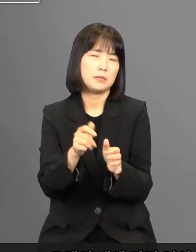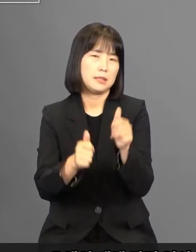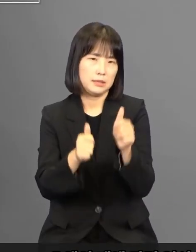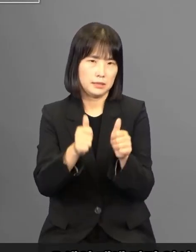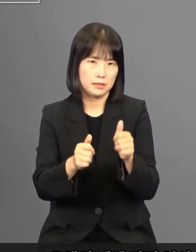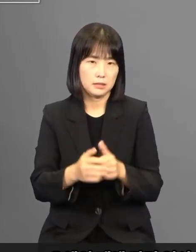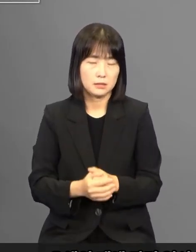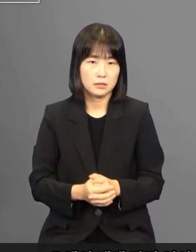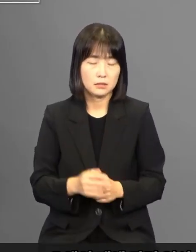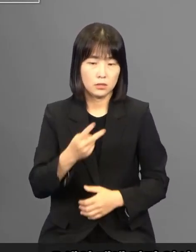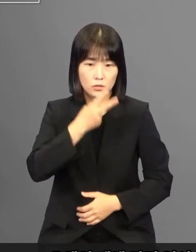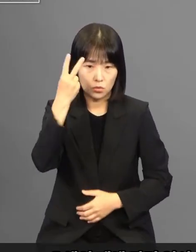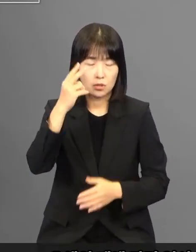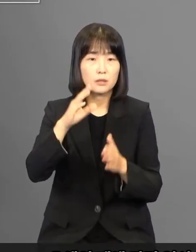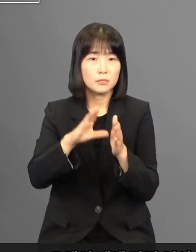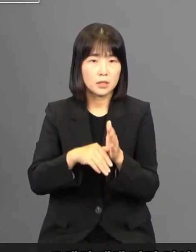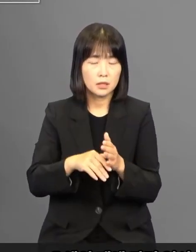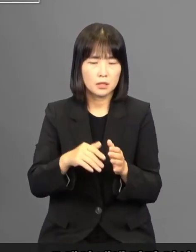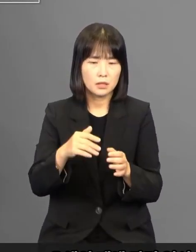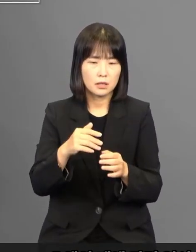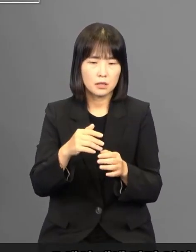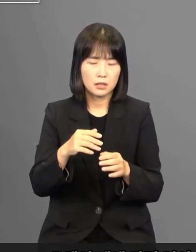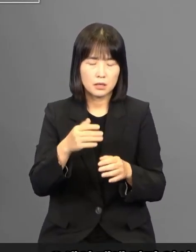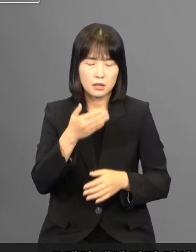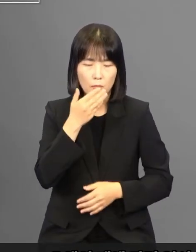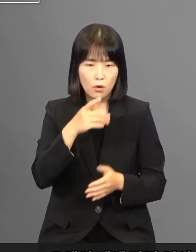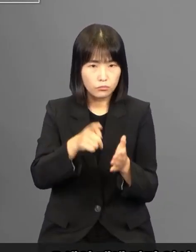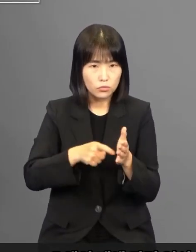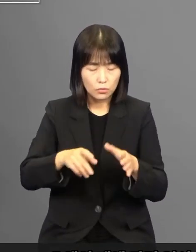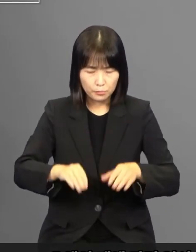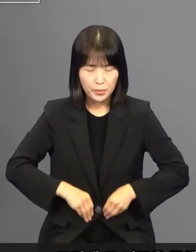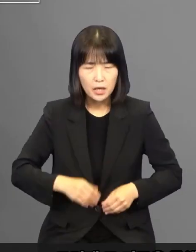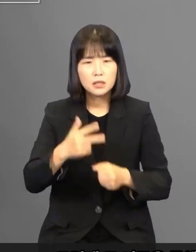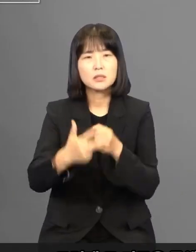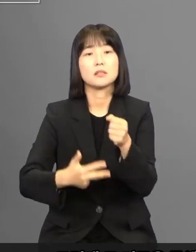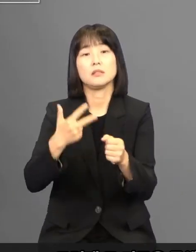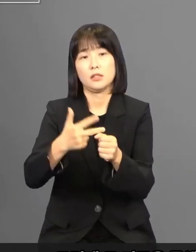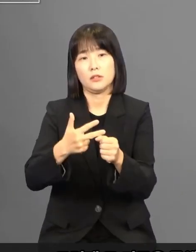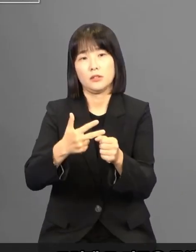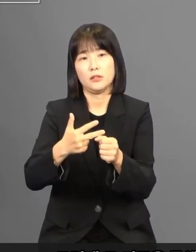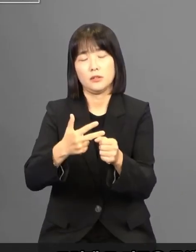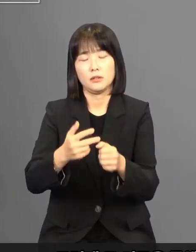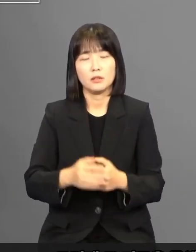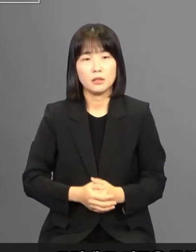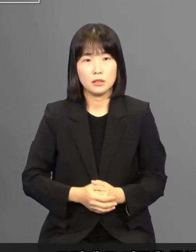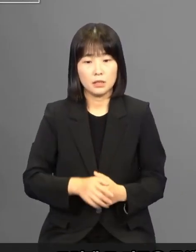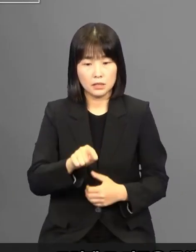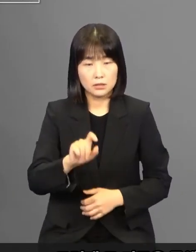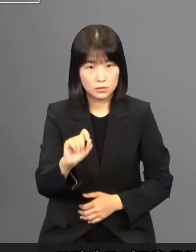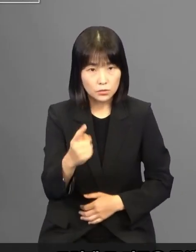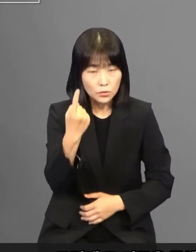요셉의 때에 가면 역시 7년의 기근이 애굽 땅에 벌어지죠. 그런데 그 기근을 통해서